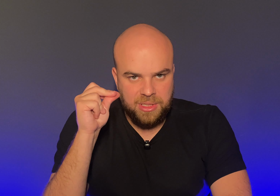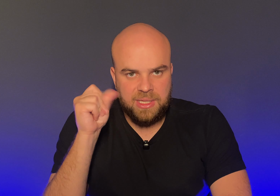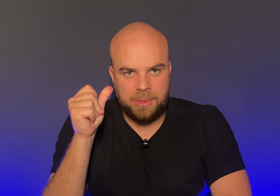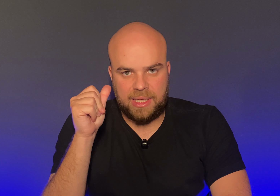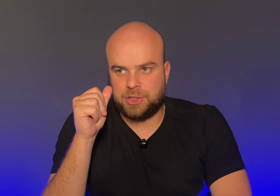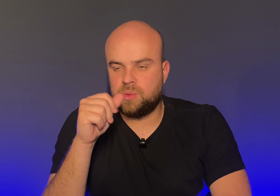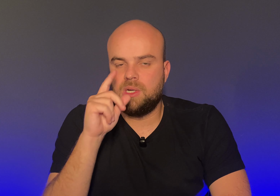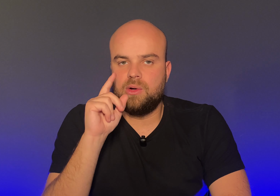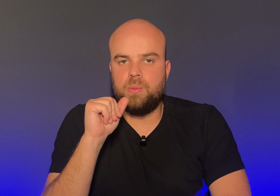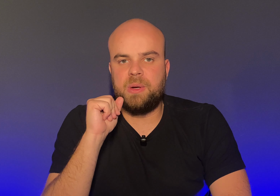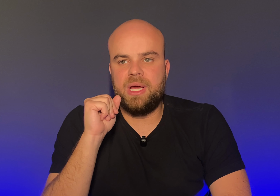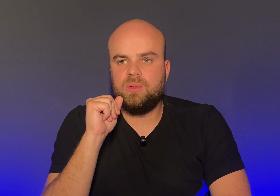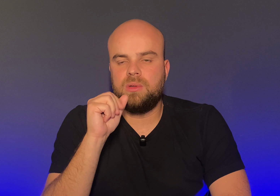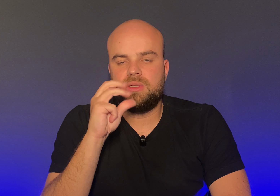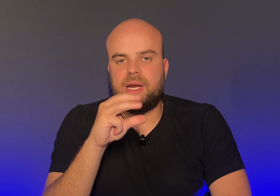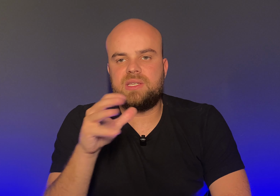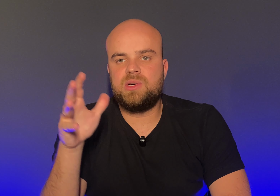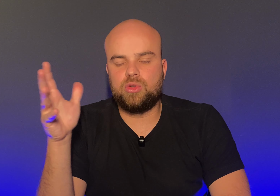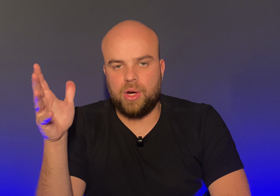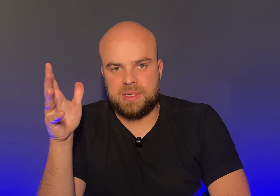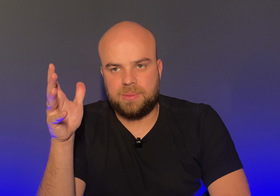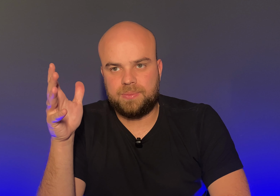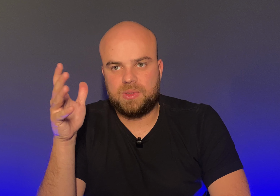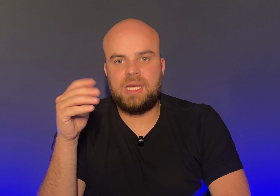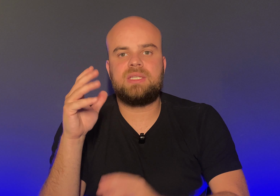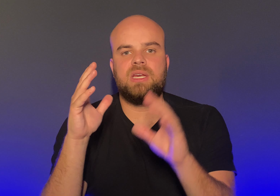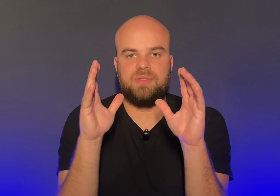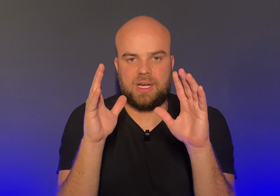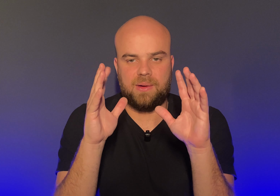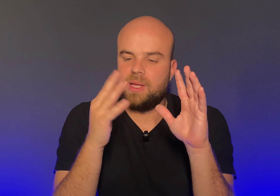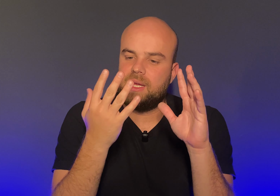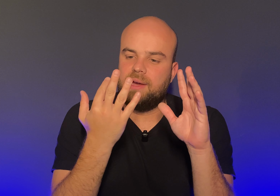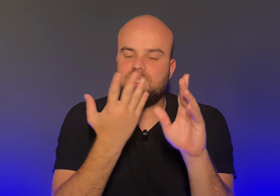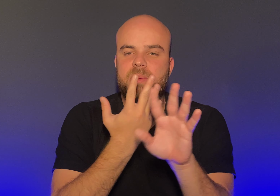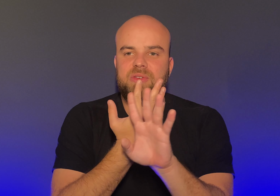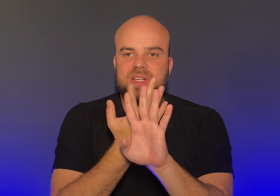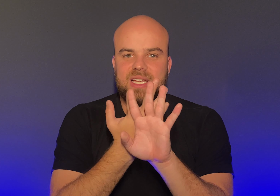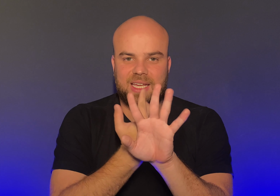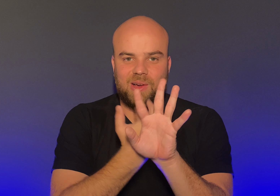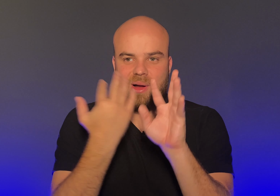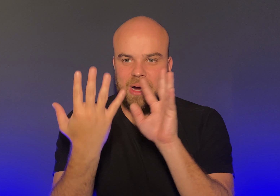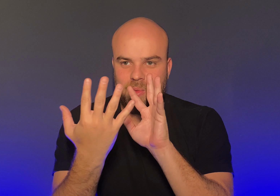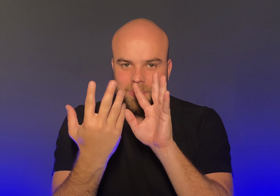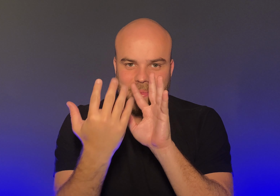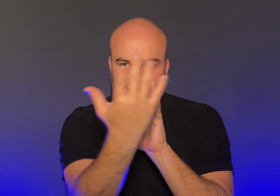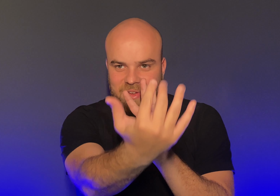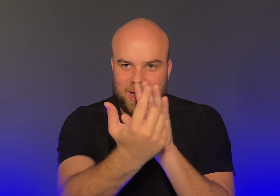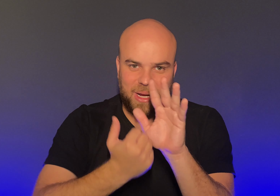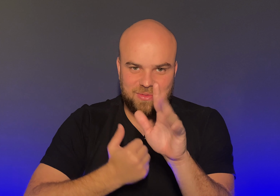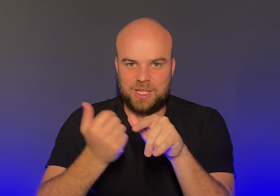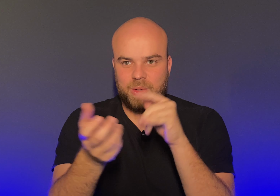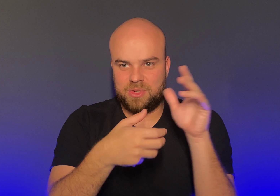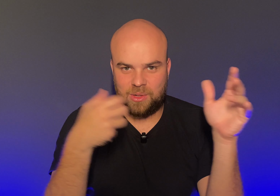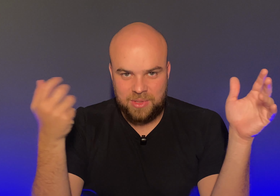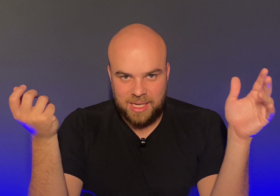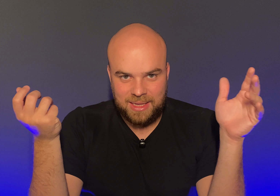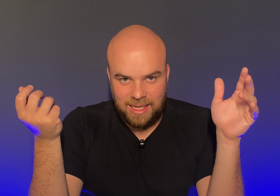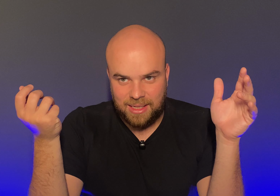sobre sistema tático o primeiro 352 que que significa eu vou sempre fazer aqui com a mão para ficar mais fácil para você conseguir entender